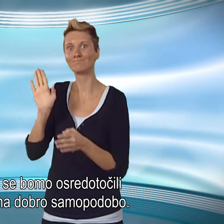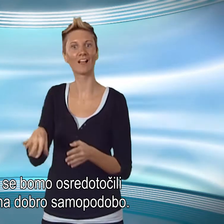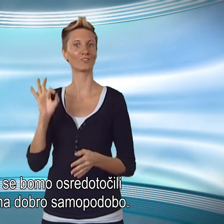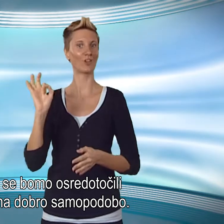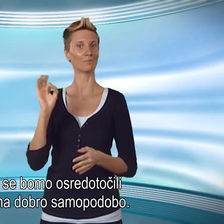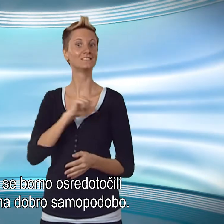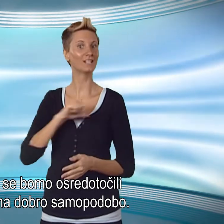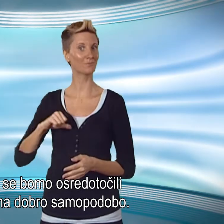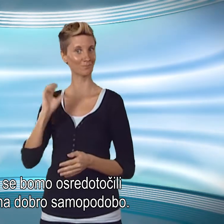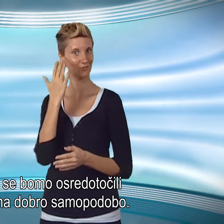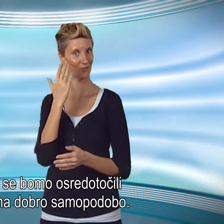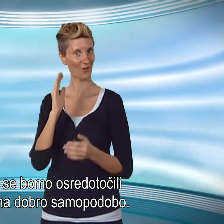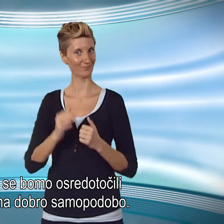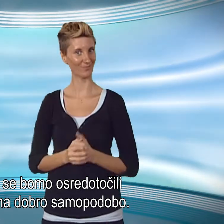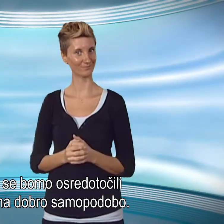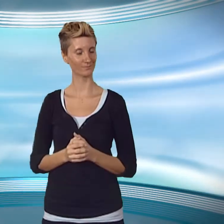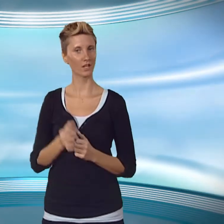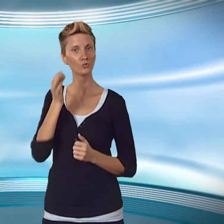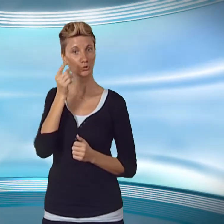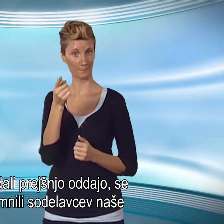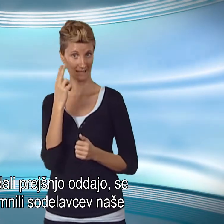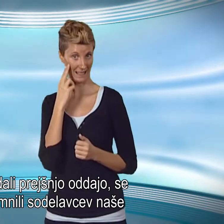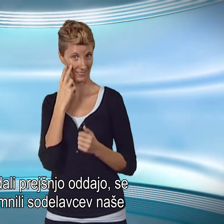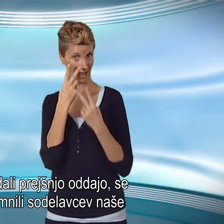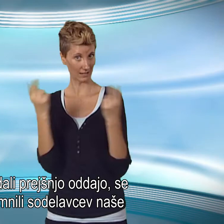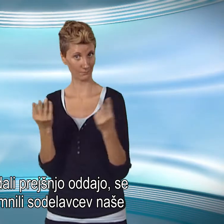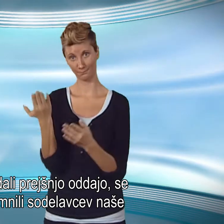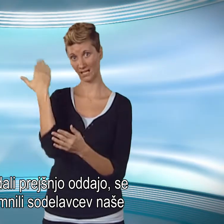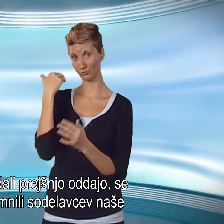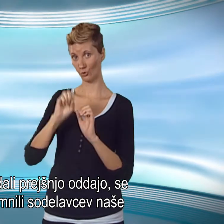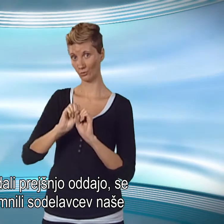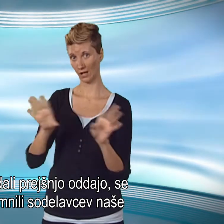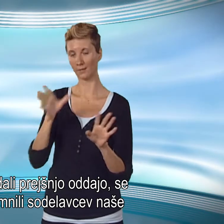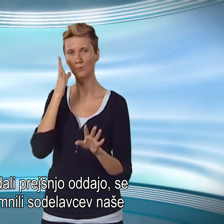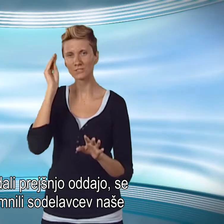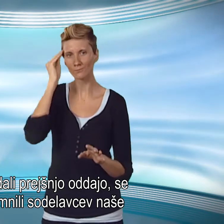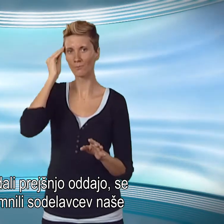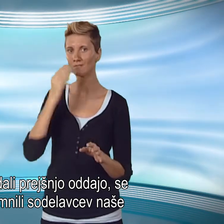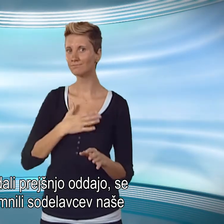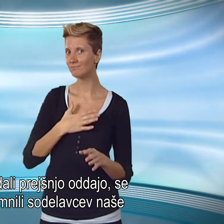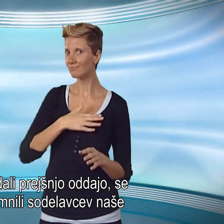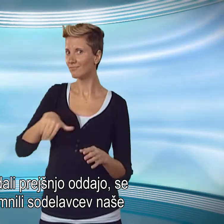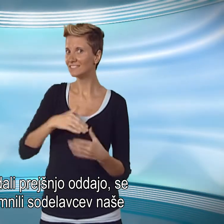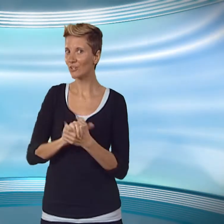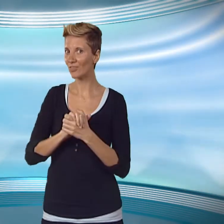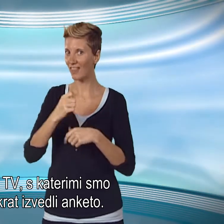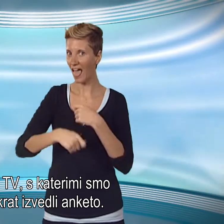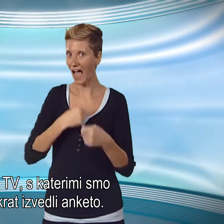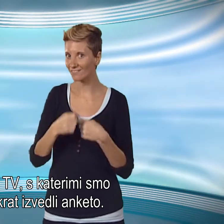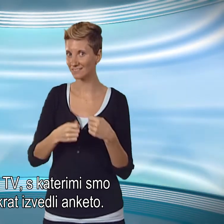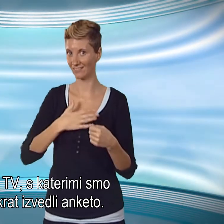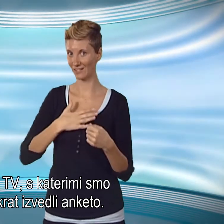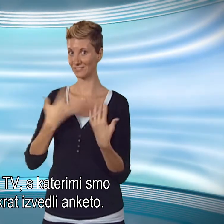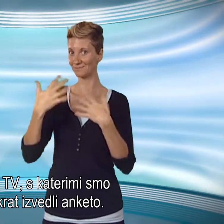Danes pa se bomo osredotočili predvsem na dobro samopodobo. Če ste gledali prejšnjo oddajo, se boste